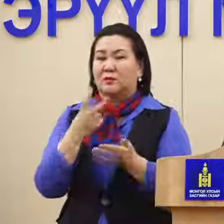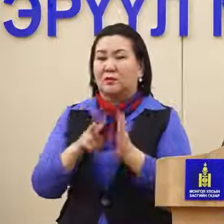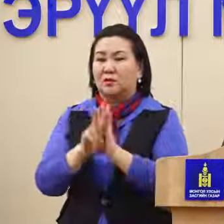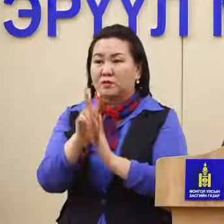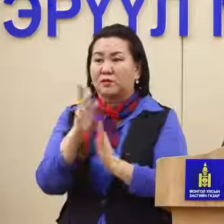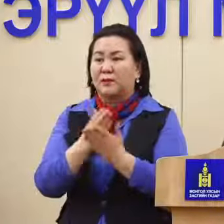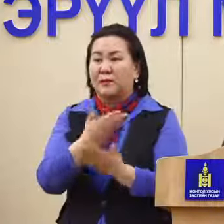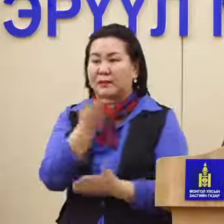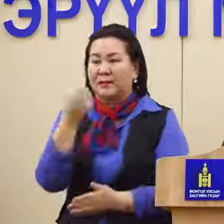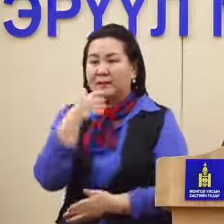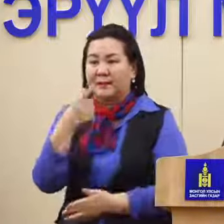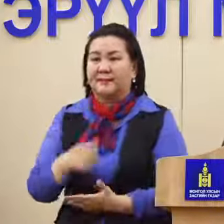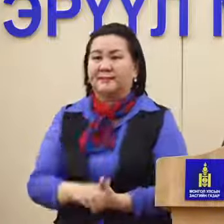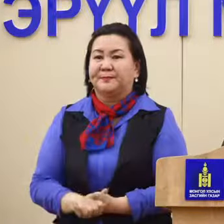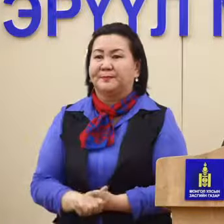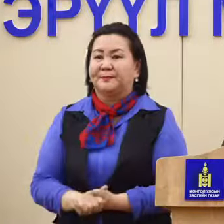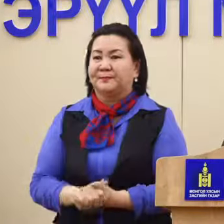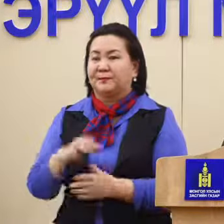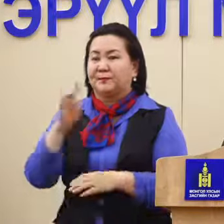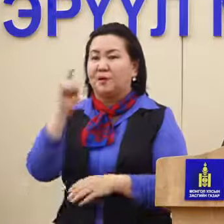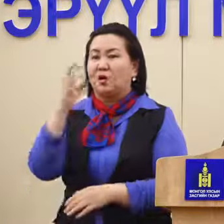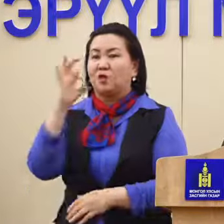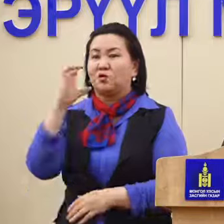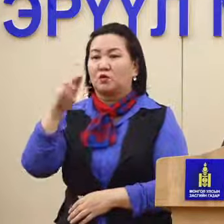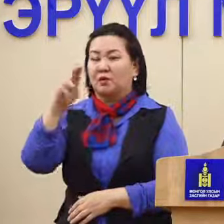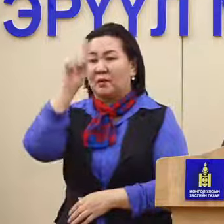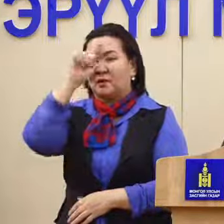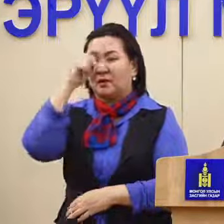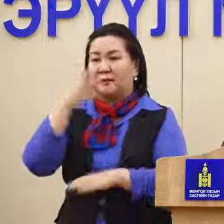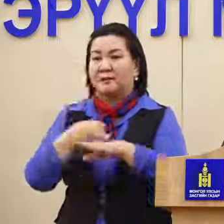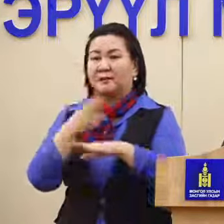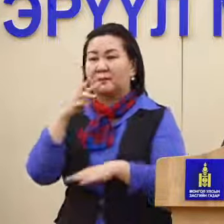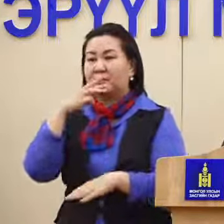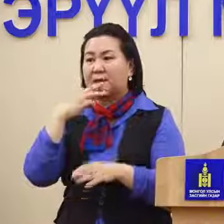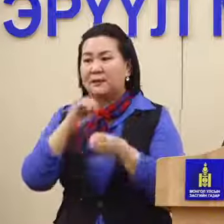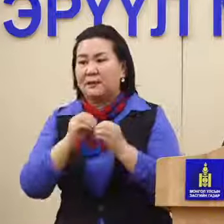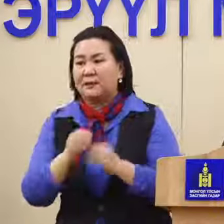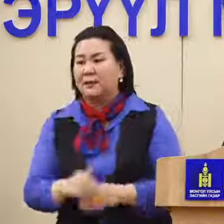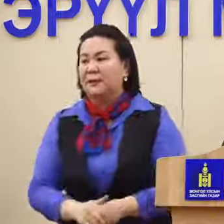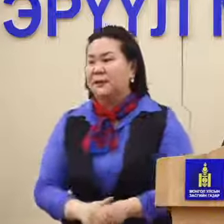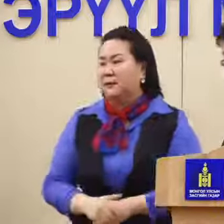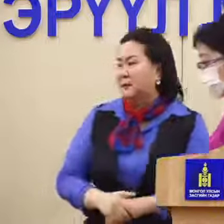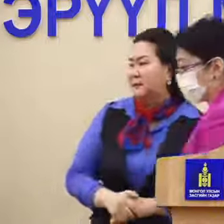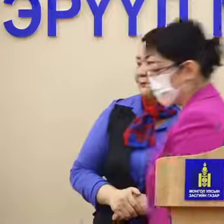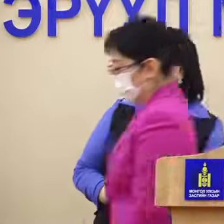гэдгийг бас та бүхэнд хэлье. За ингээд халдварт өвчин судлалын үндсний төвийн мэдээллийг хийнэ.